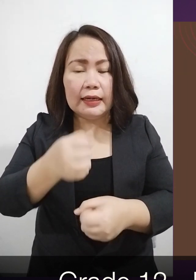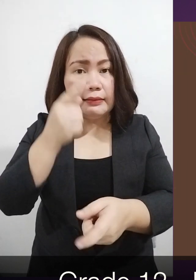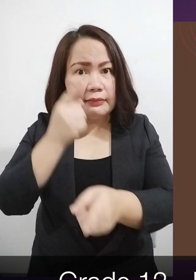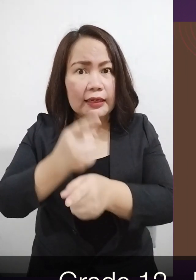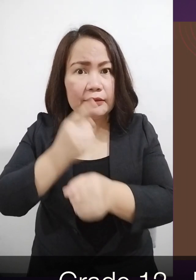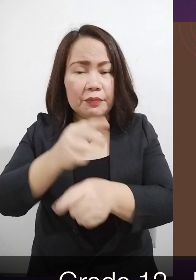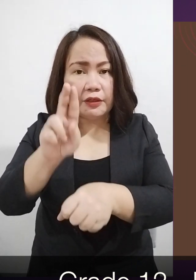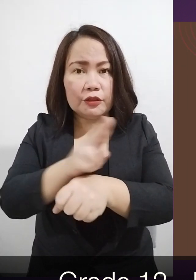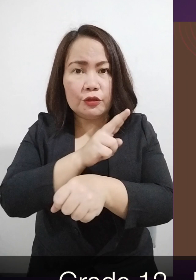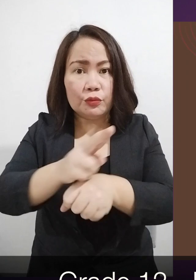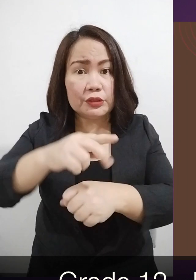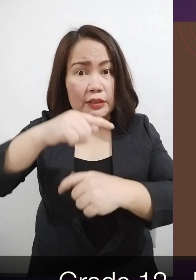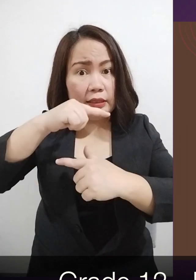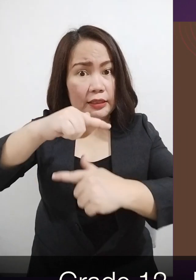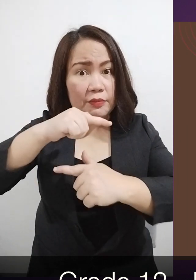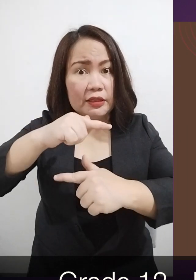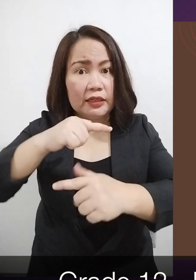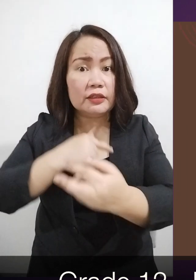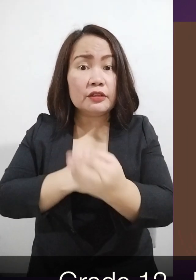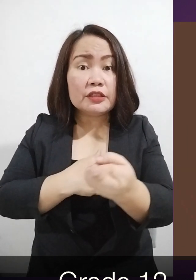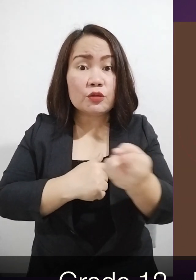ng mga limitadong mapagkukunan.